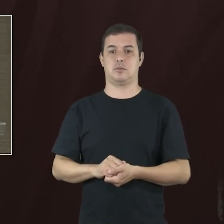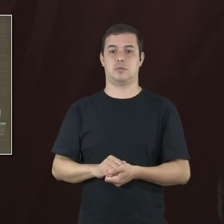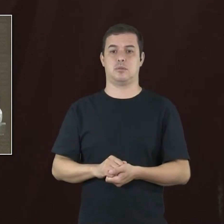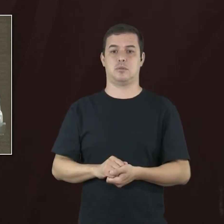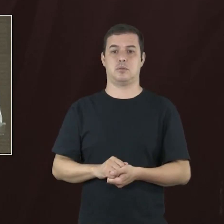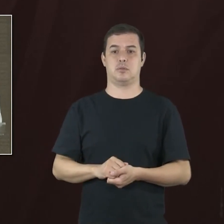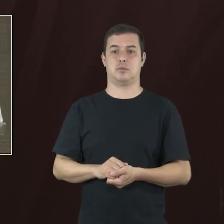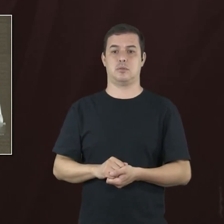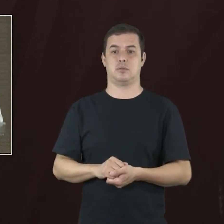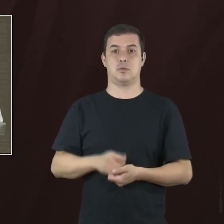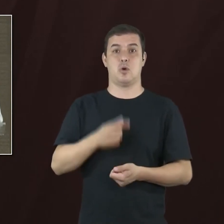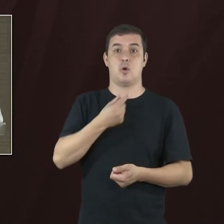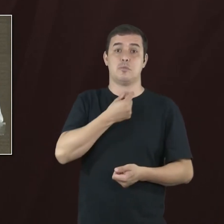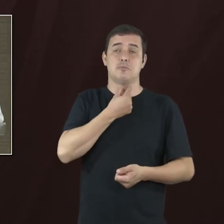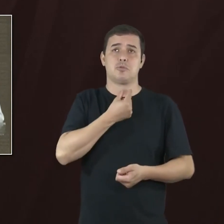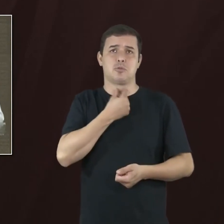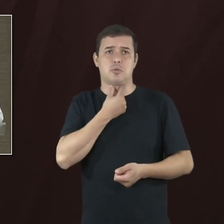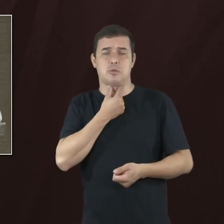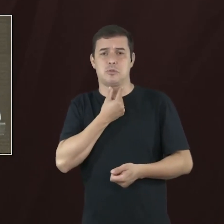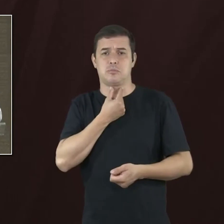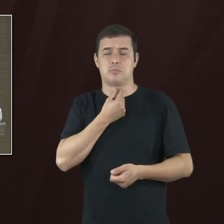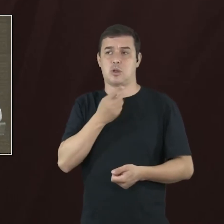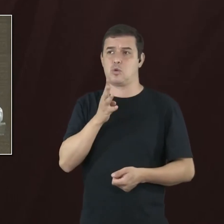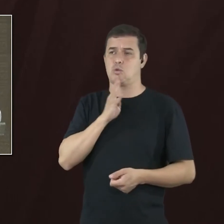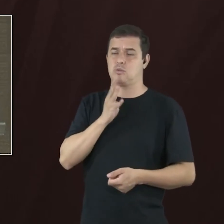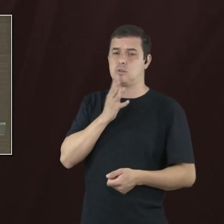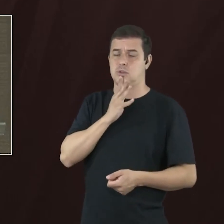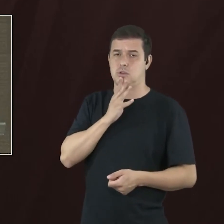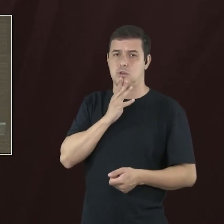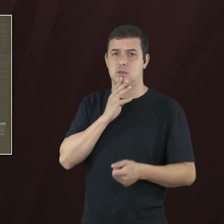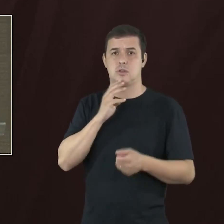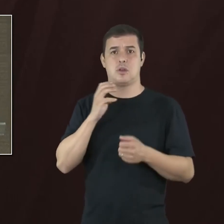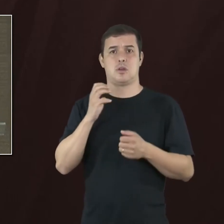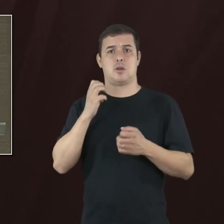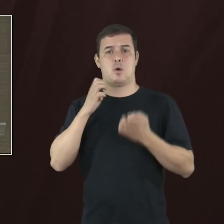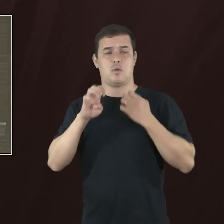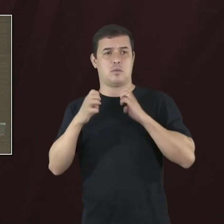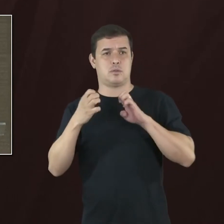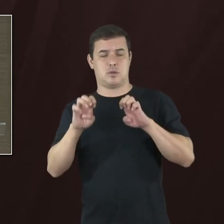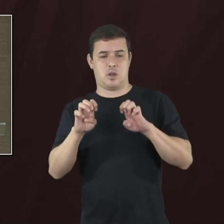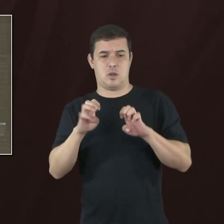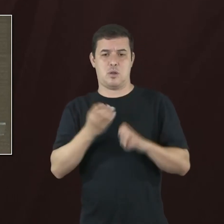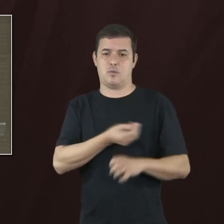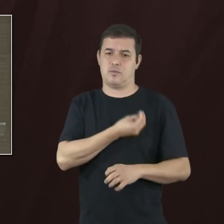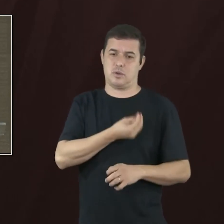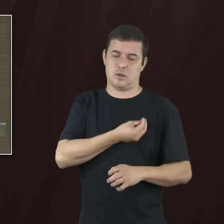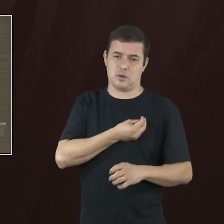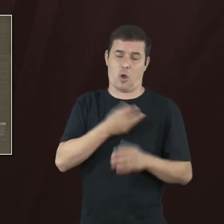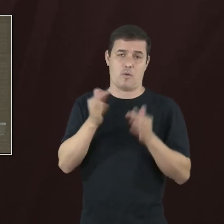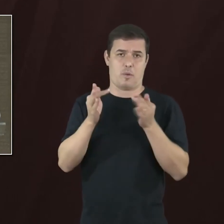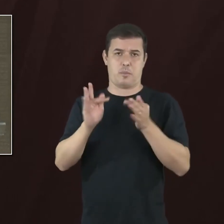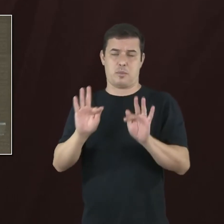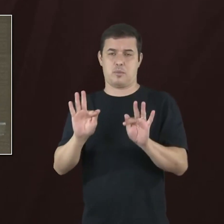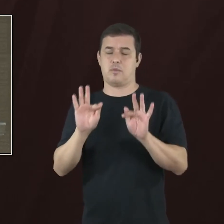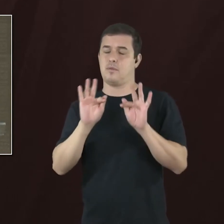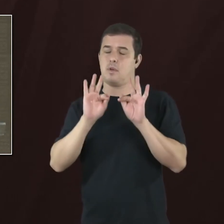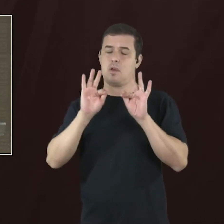não tinha nada a ver com o Evangelho, não teve sua vida criada no Evangelho, e o